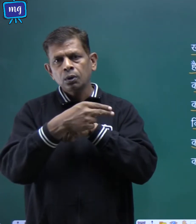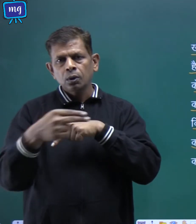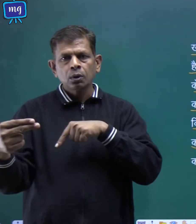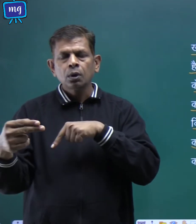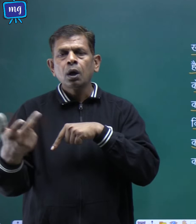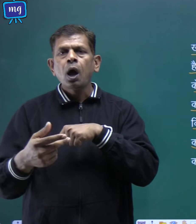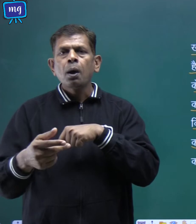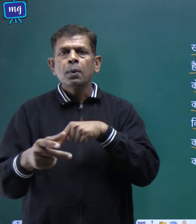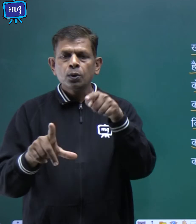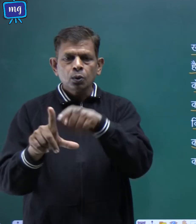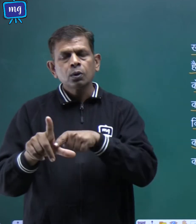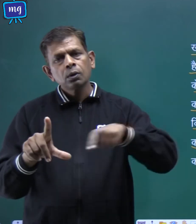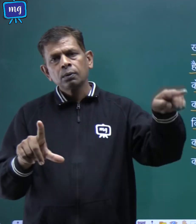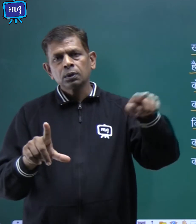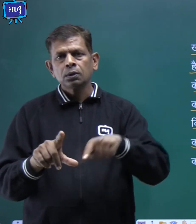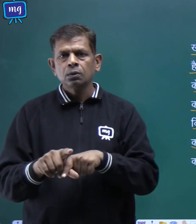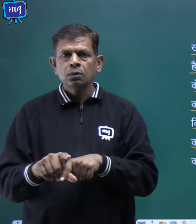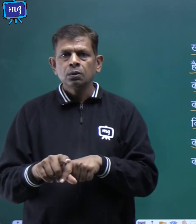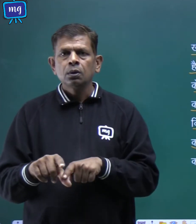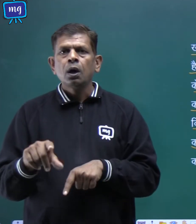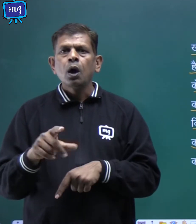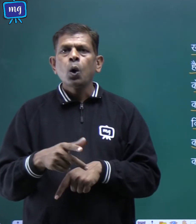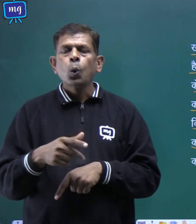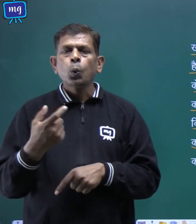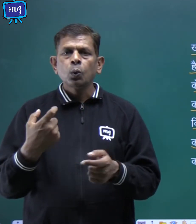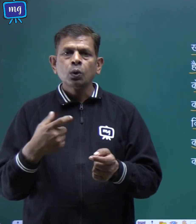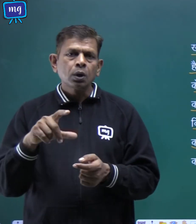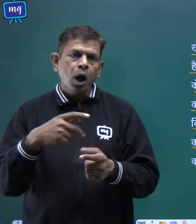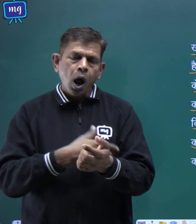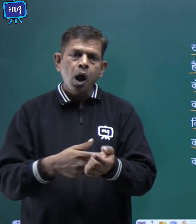परावर्तन कोण, कोण R